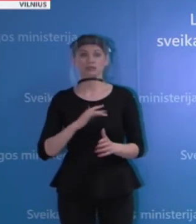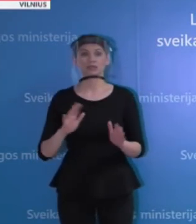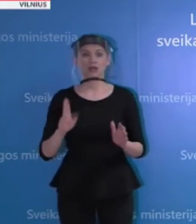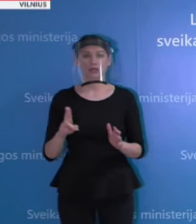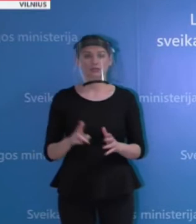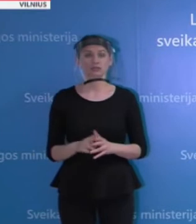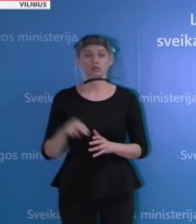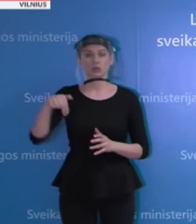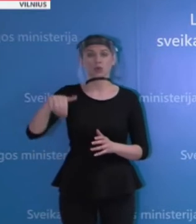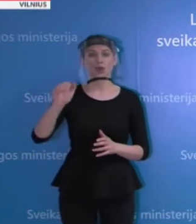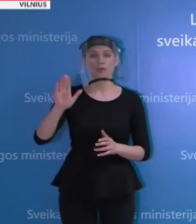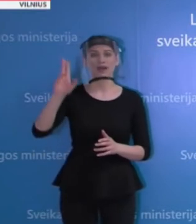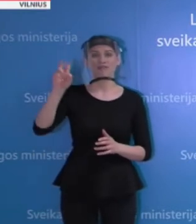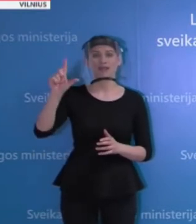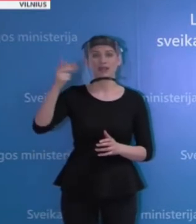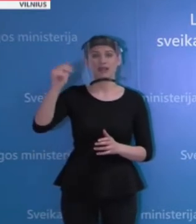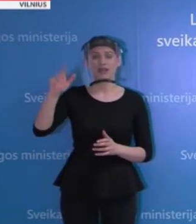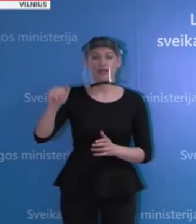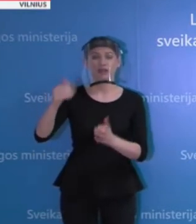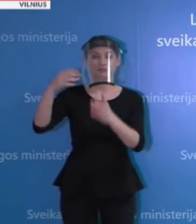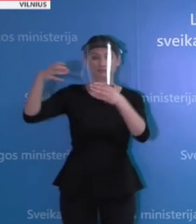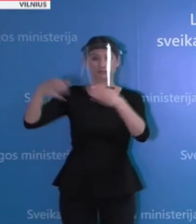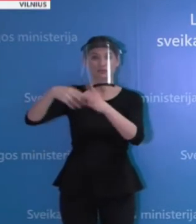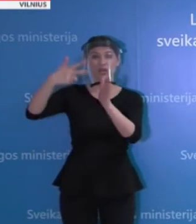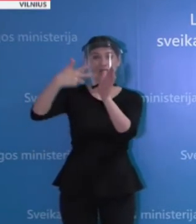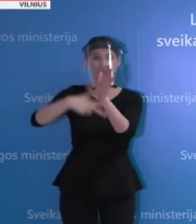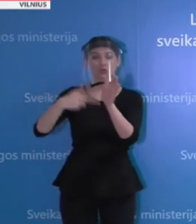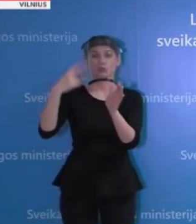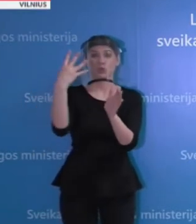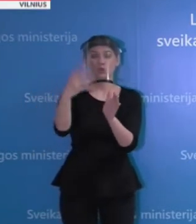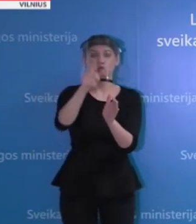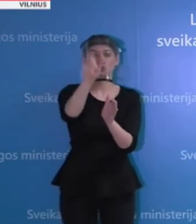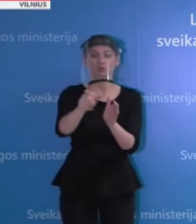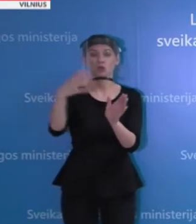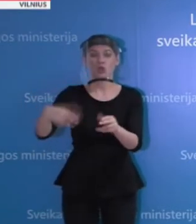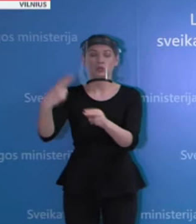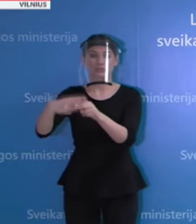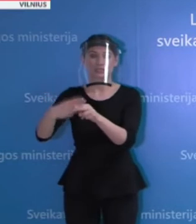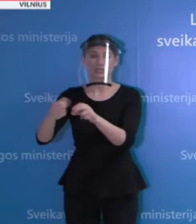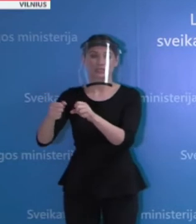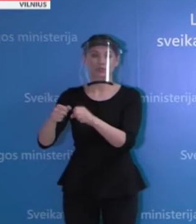kad UAB Vilniko yra 84 nustatyti užsikrėtę asmenys iš